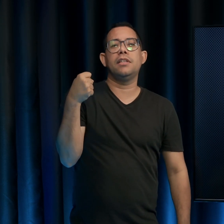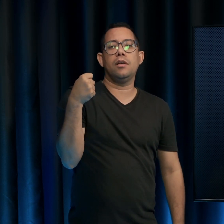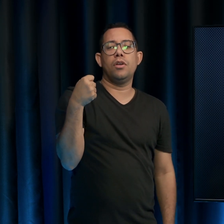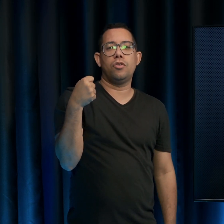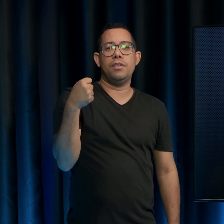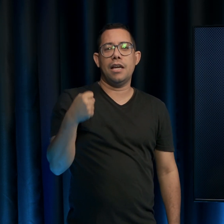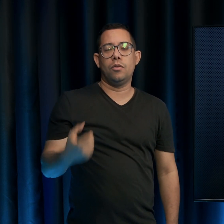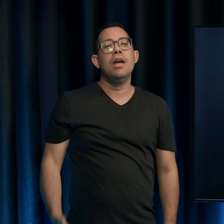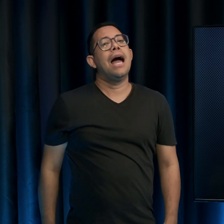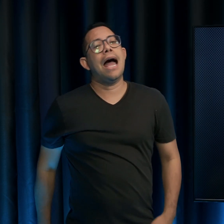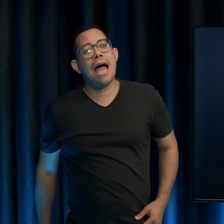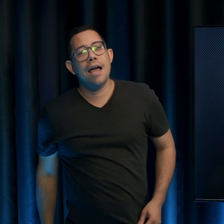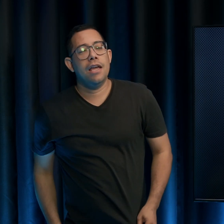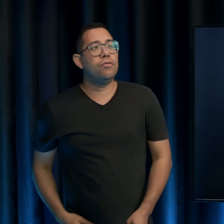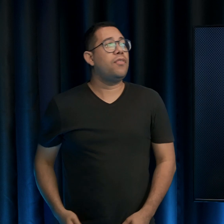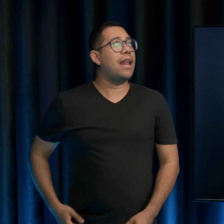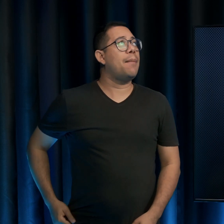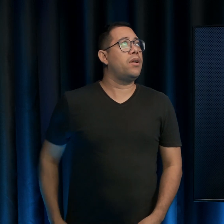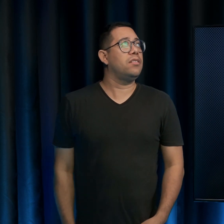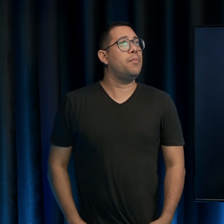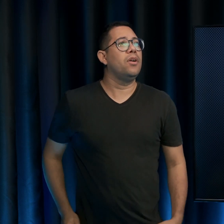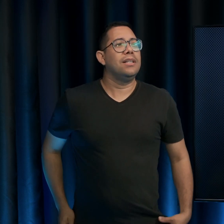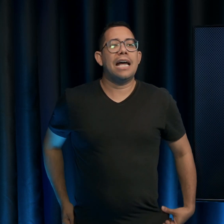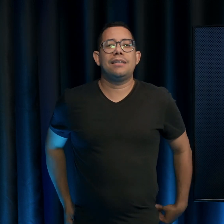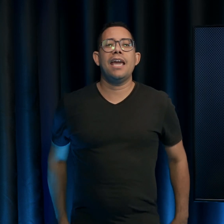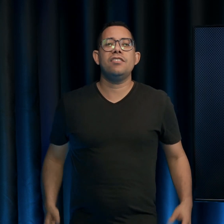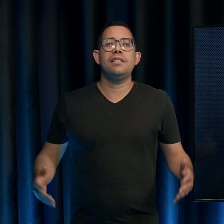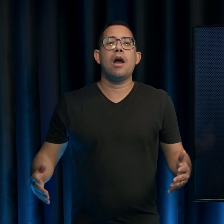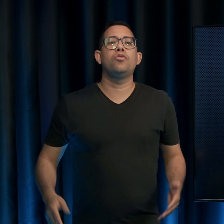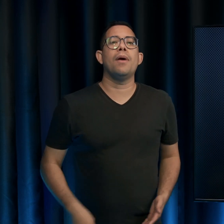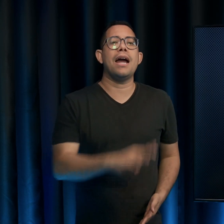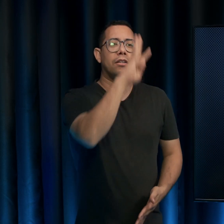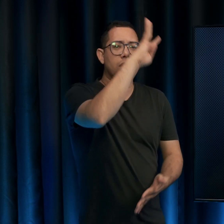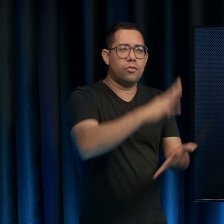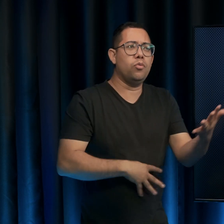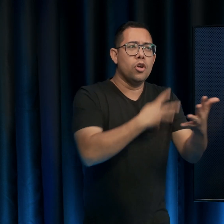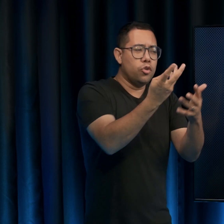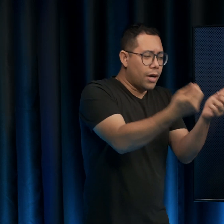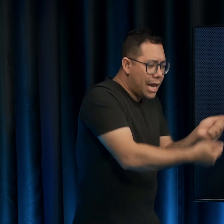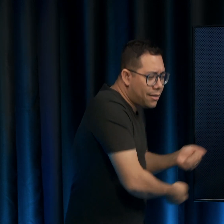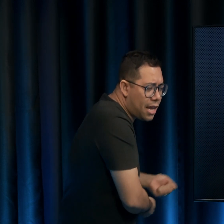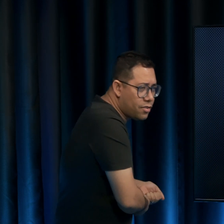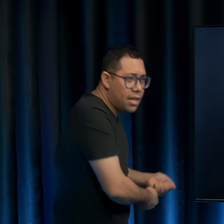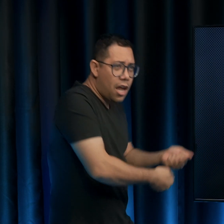segura esse objeto. Ah, eles vão falar, por exemplo, das redes em alto mar, então eles vão jogar as redes, é uma